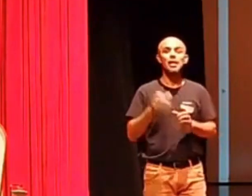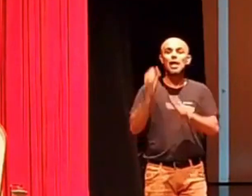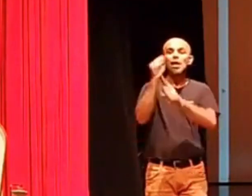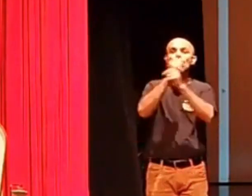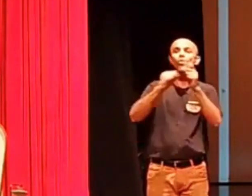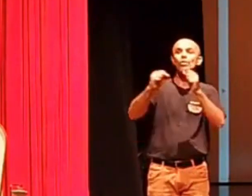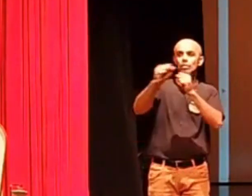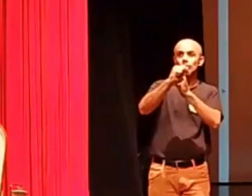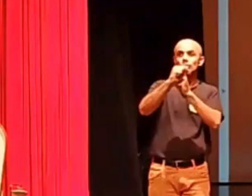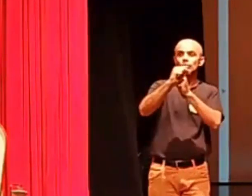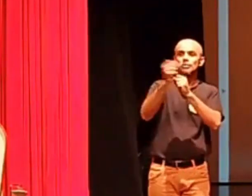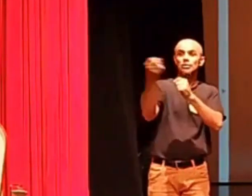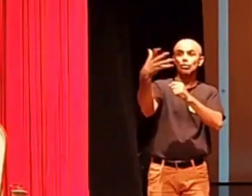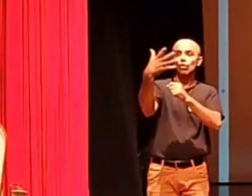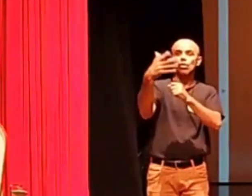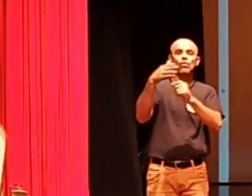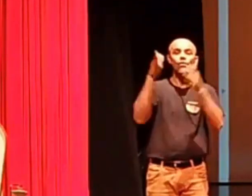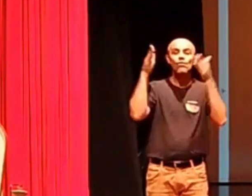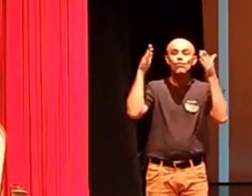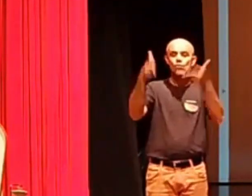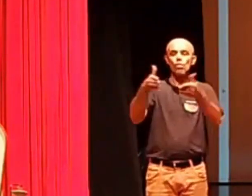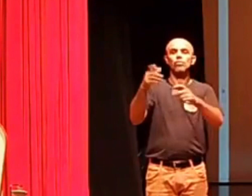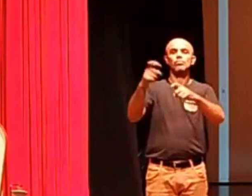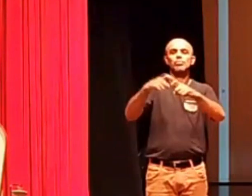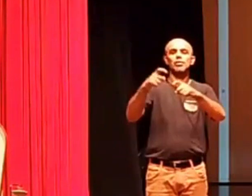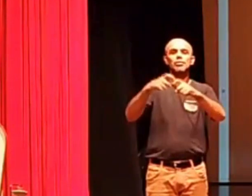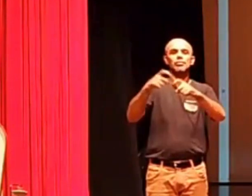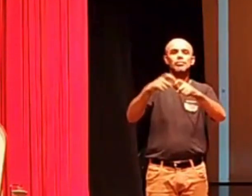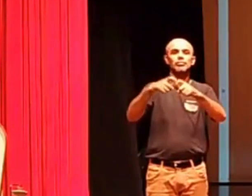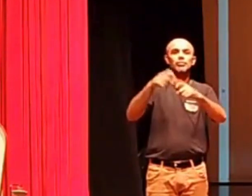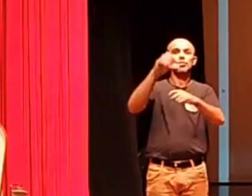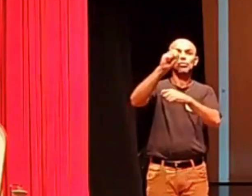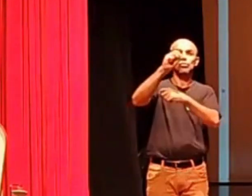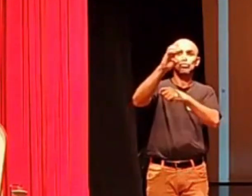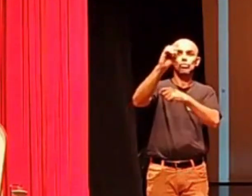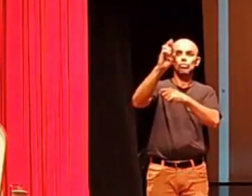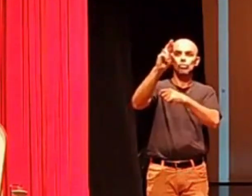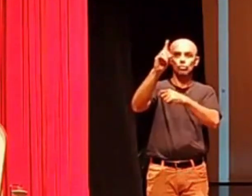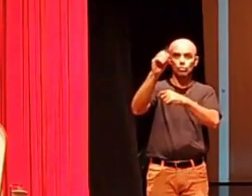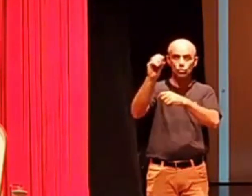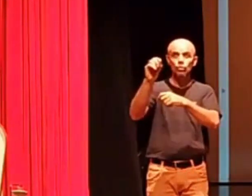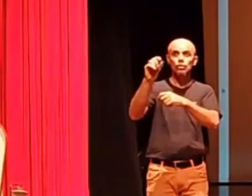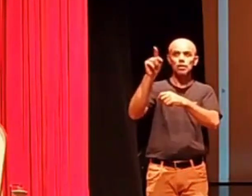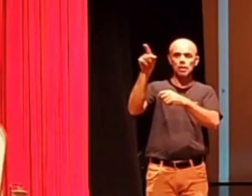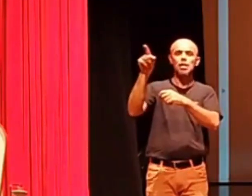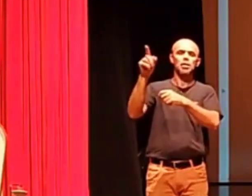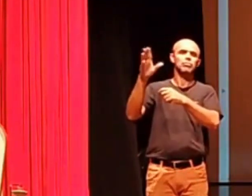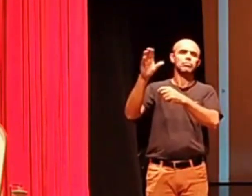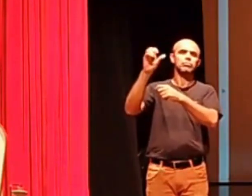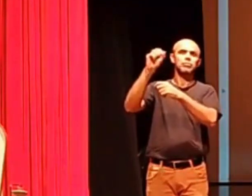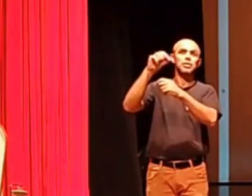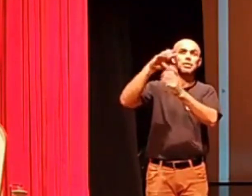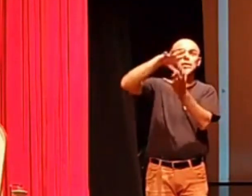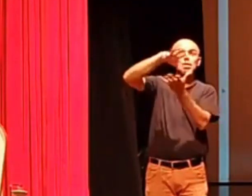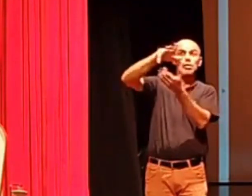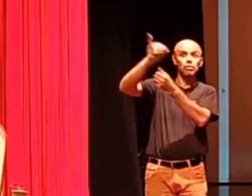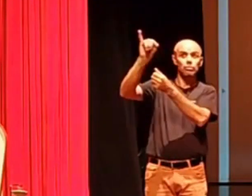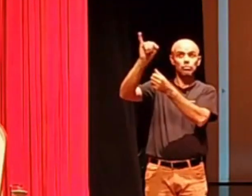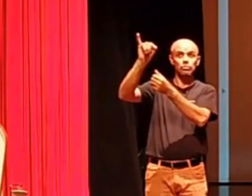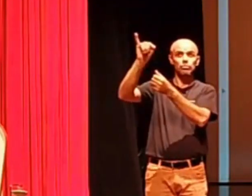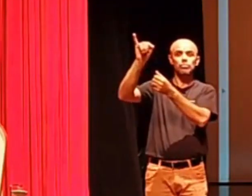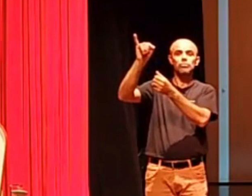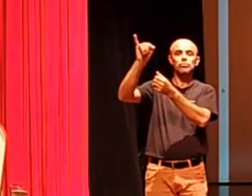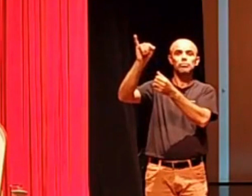sociedade médica, exclusivamente médica. A SOSORT é uma sociedade interdisciplinar. Então, lá